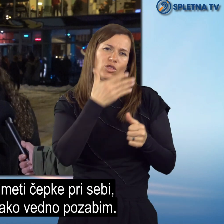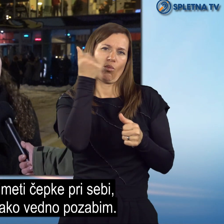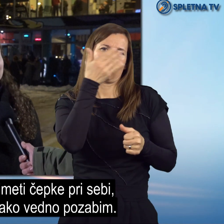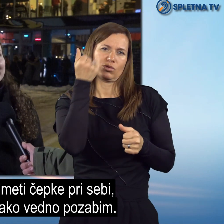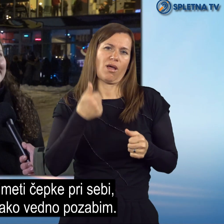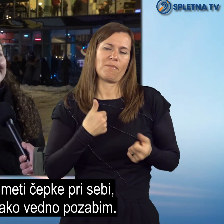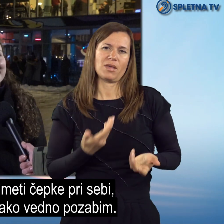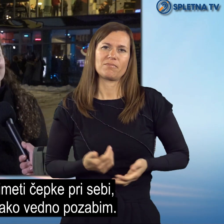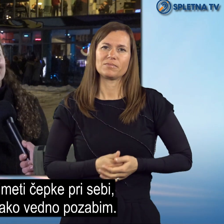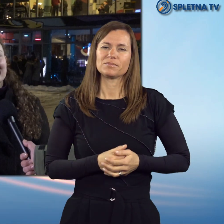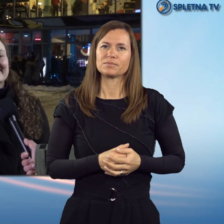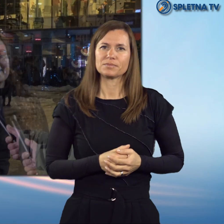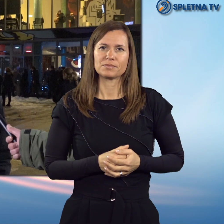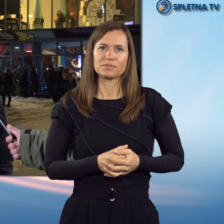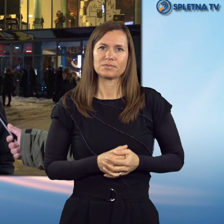vidno pozabim.